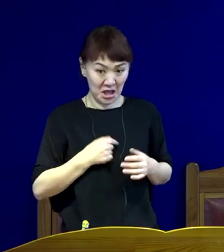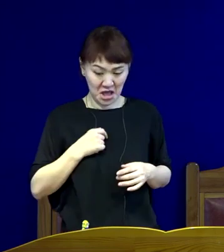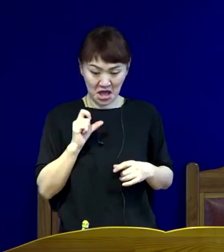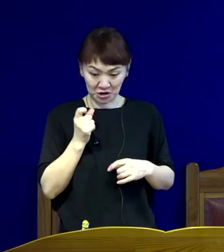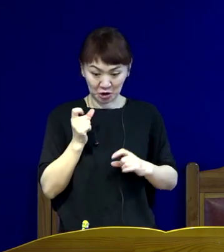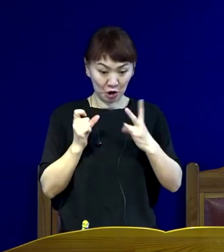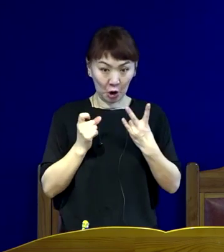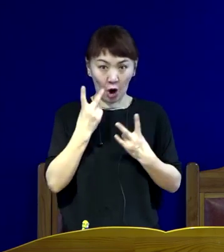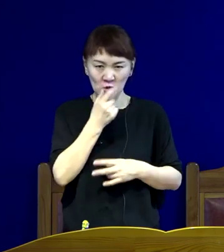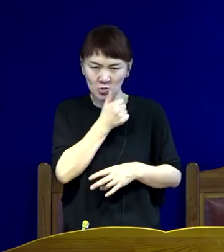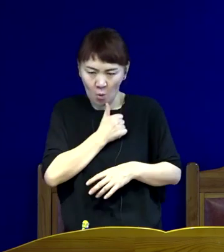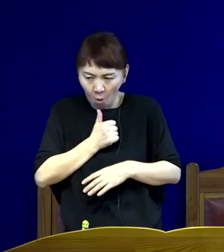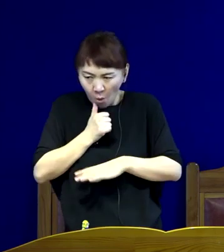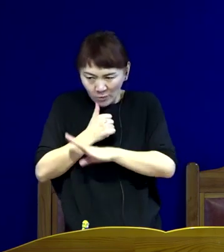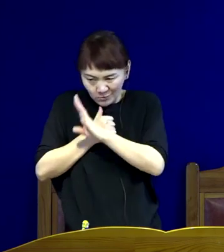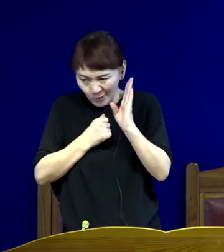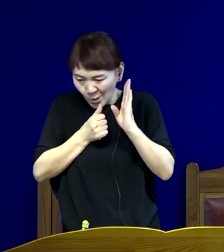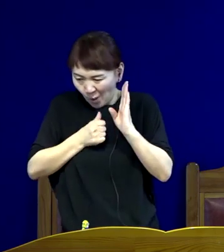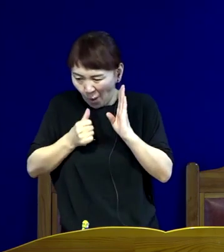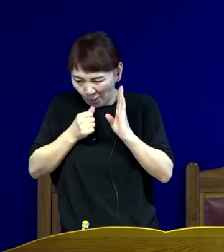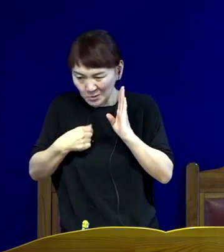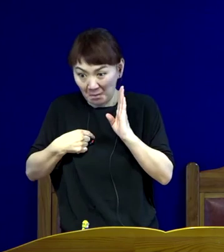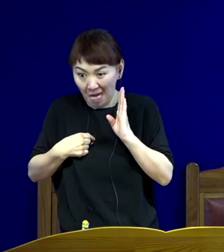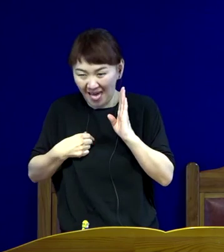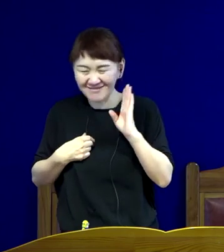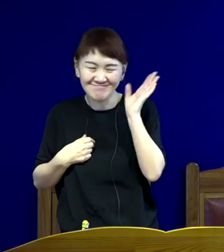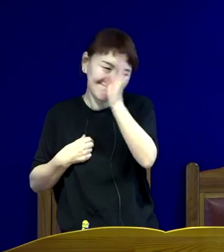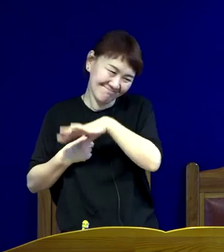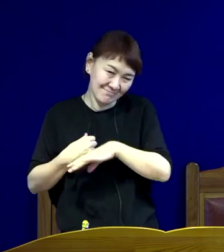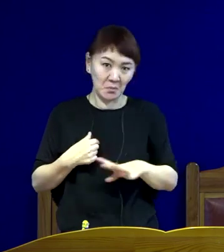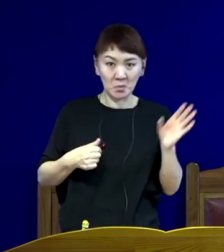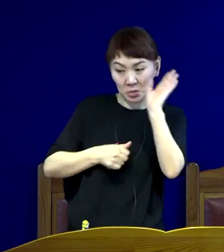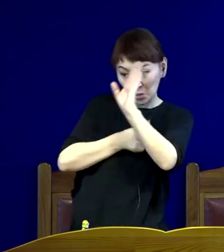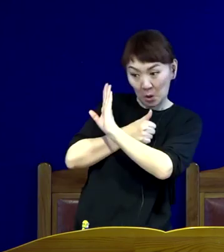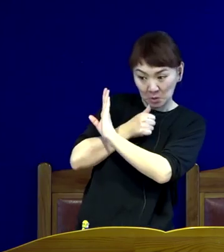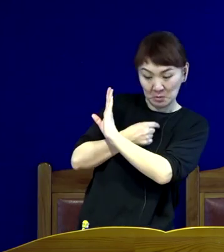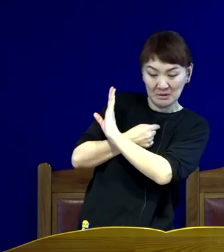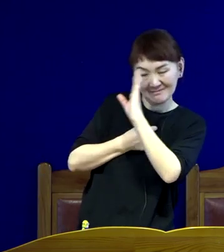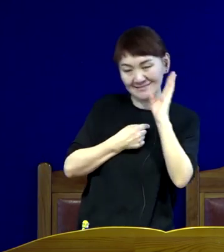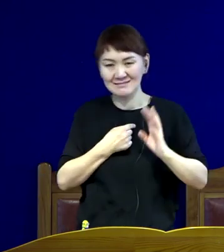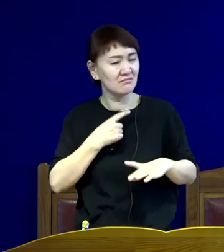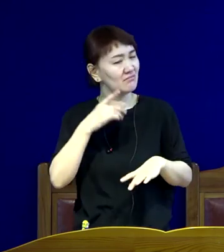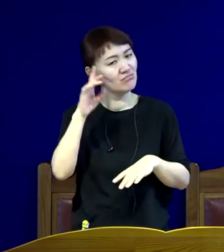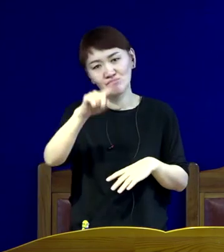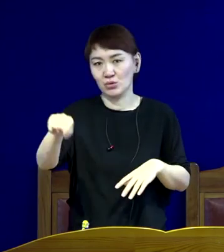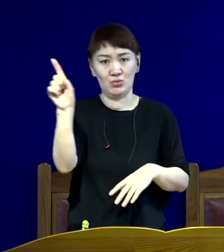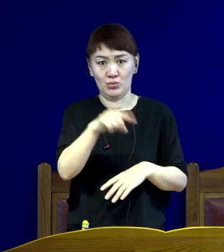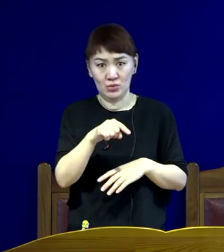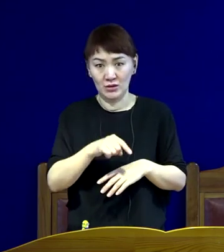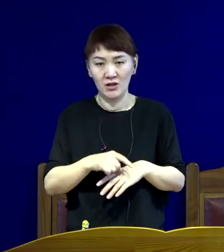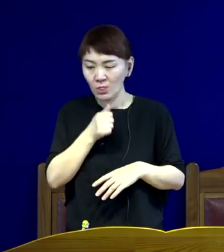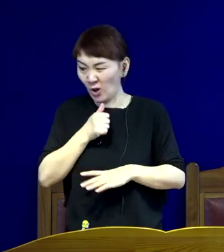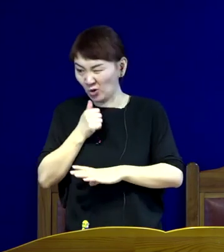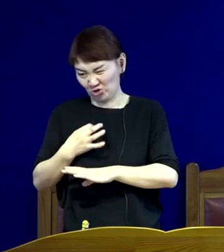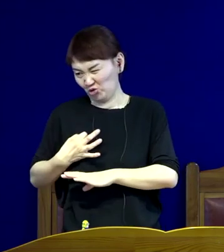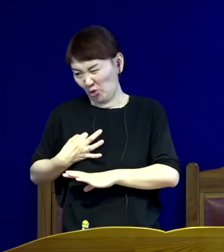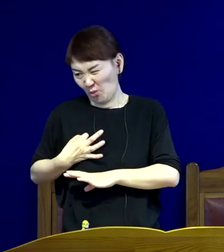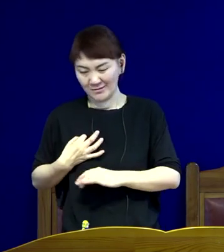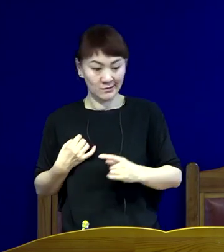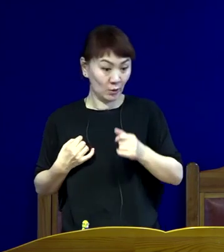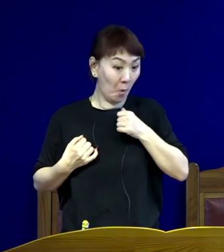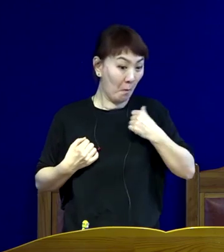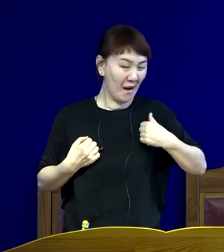Эхнэр нөхрийн харилцаанд нууц байх юм бол болохгүй. Тэр нь дараа нь явсаар байгаад цөмийн бөмбөг болно.